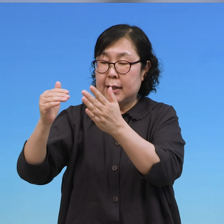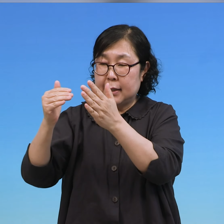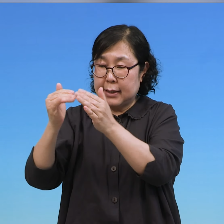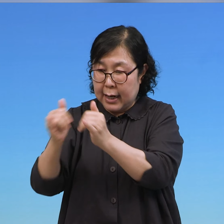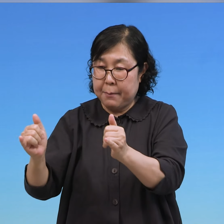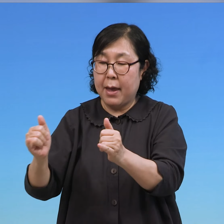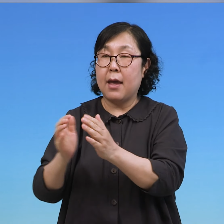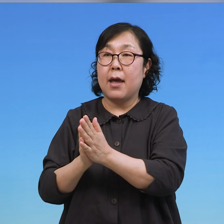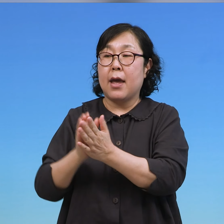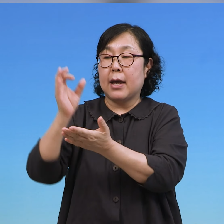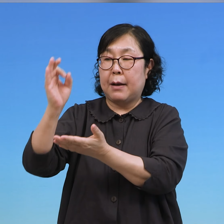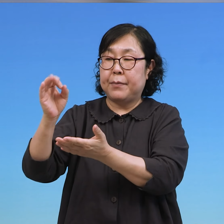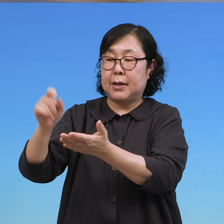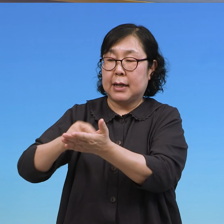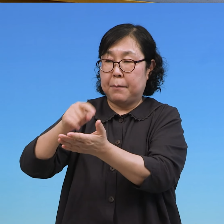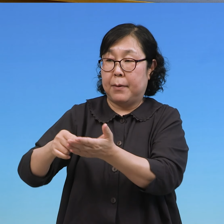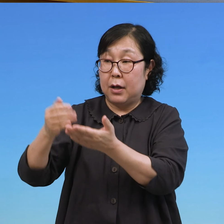지불을 보십시오. 5절입니다.